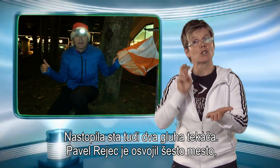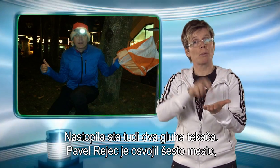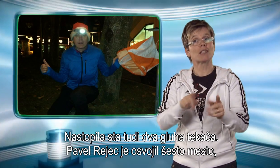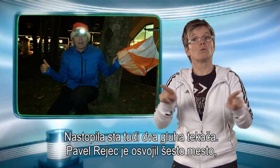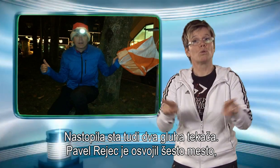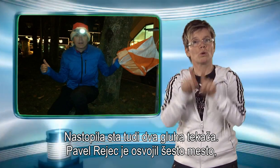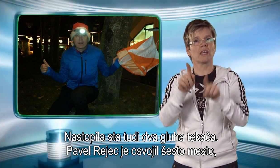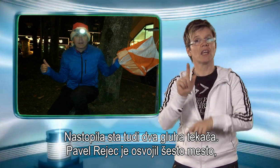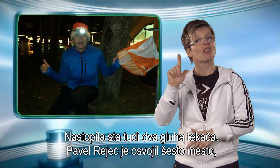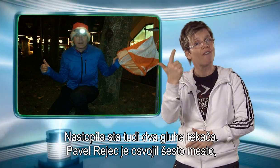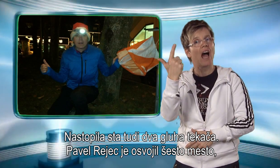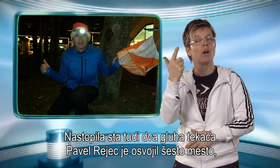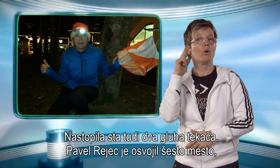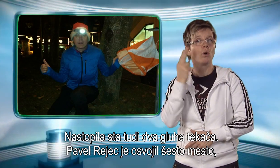Nastopila sta tudi 2 gluha tekača.